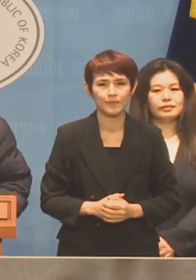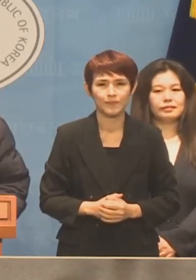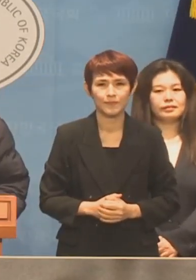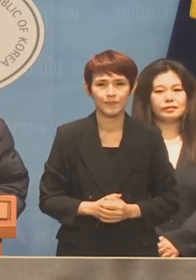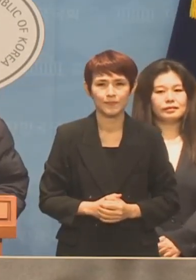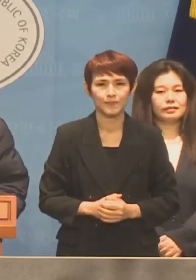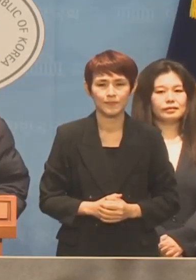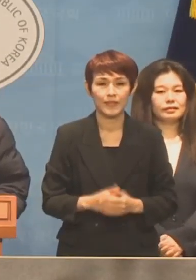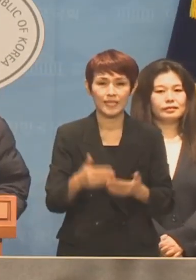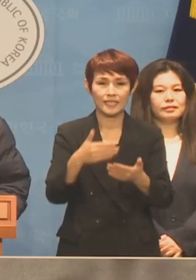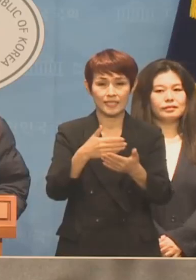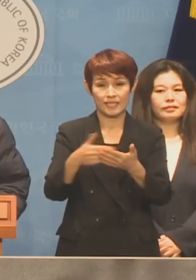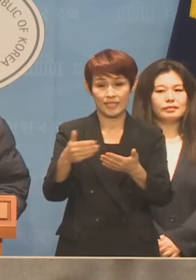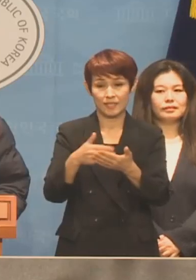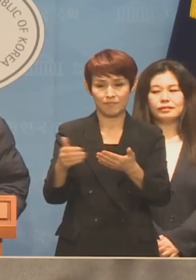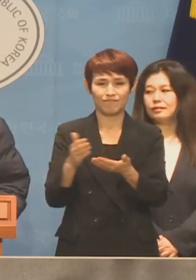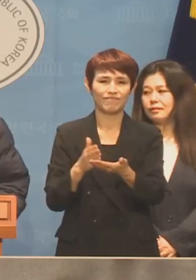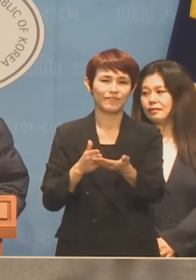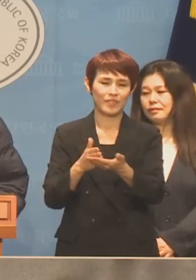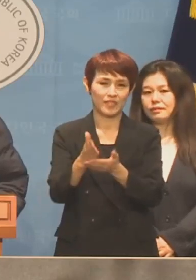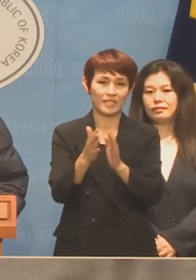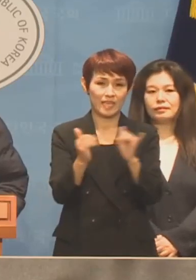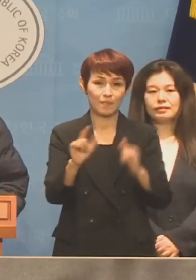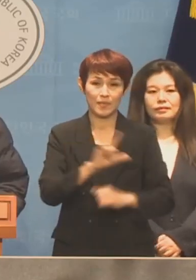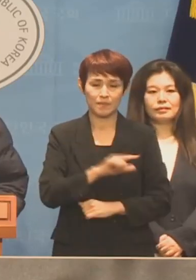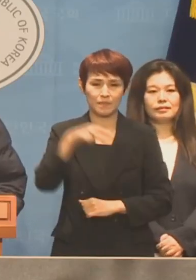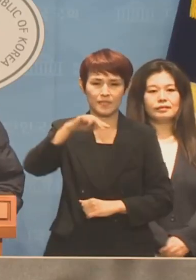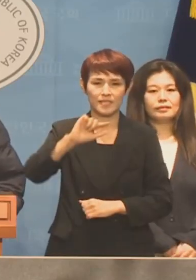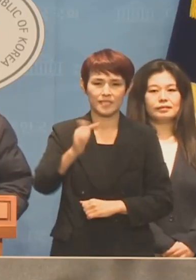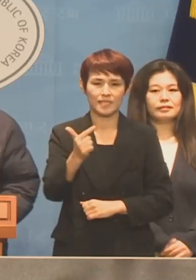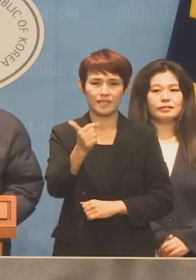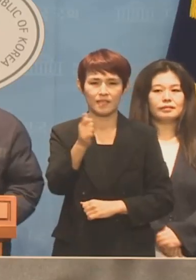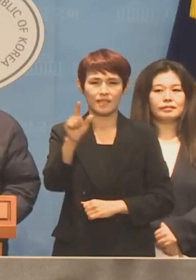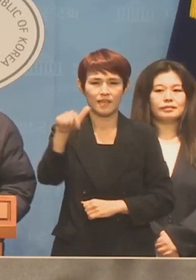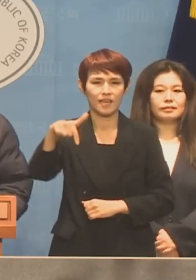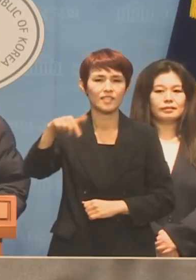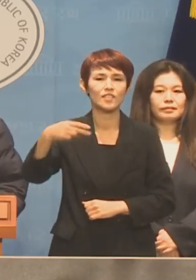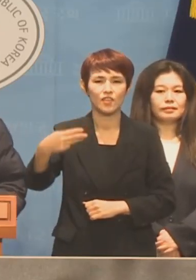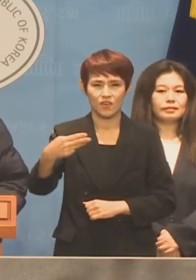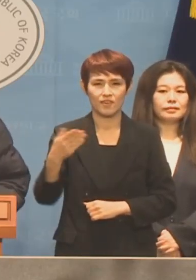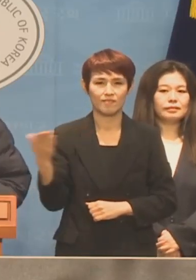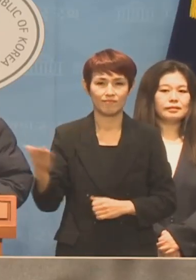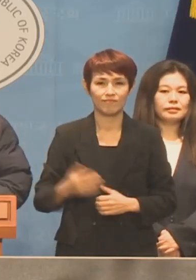그림 그리는 신학철이라 합니다.